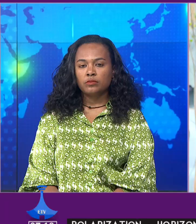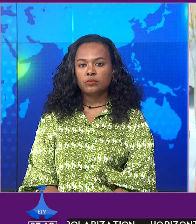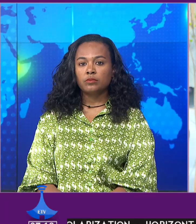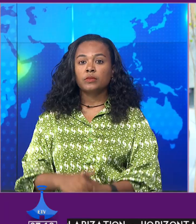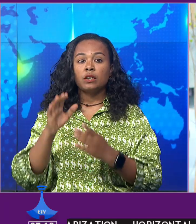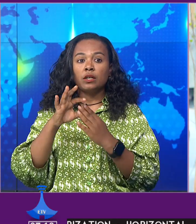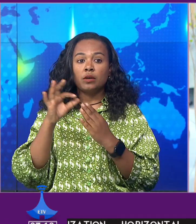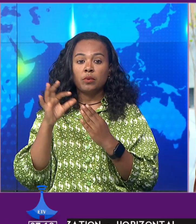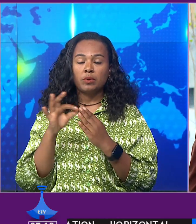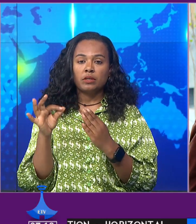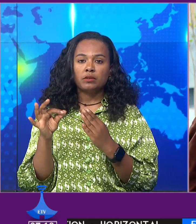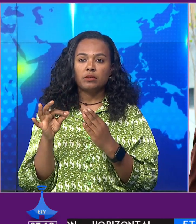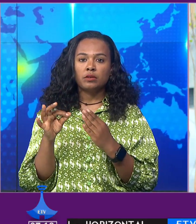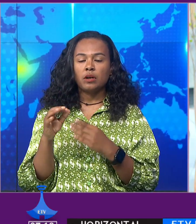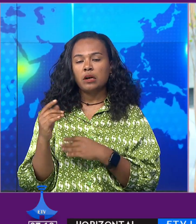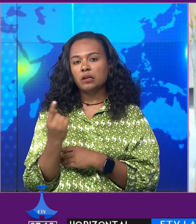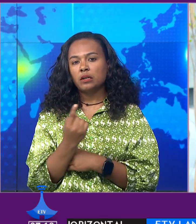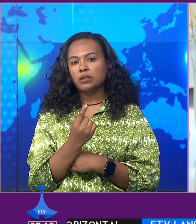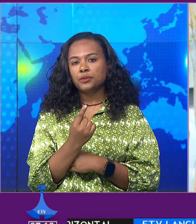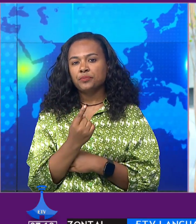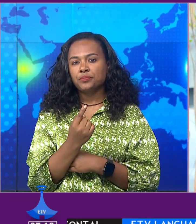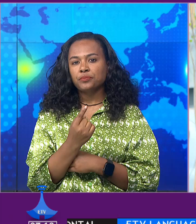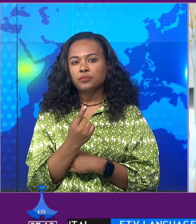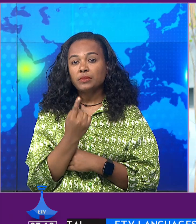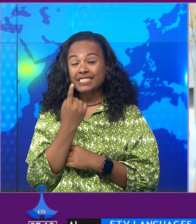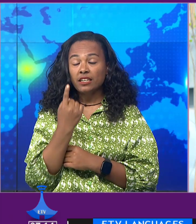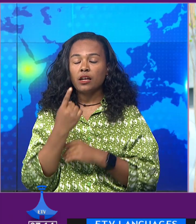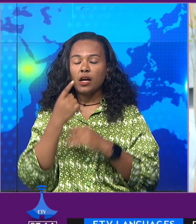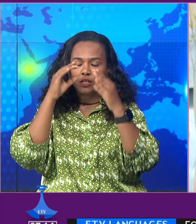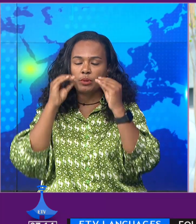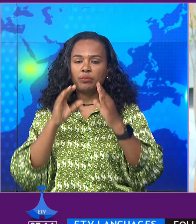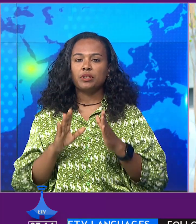ለመምረጥ ያው እንደ አንድ መምህር